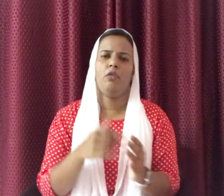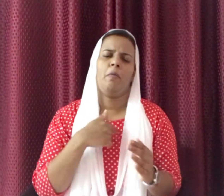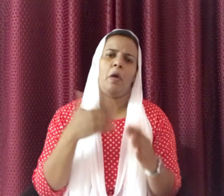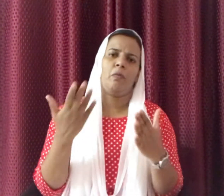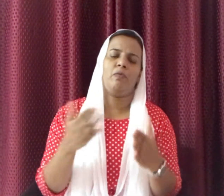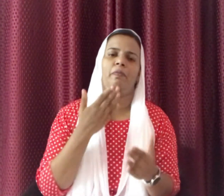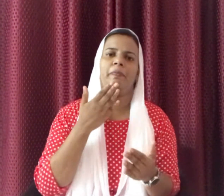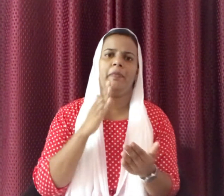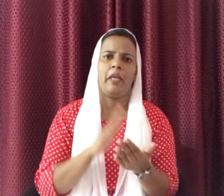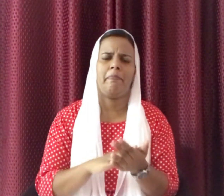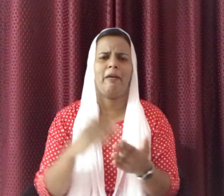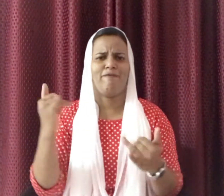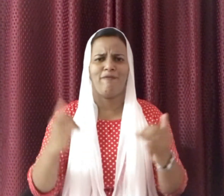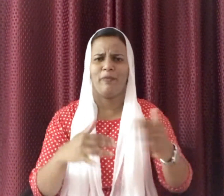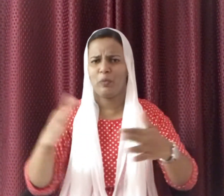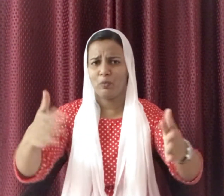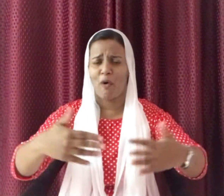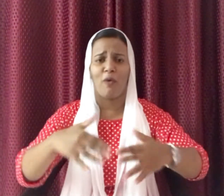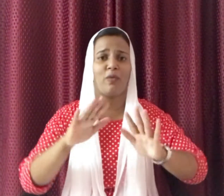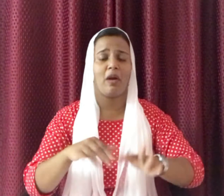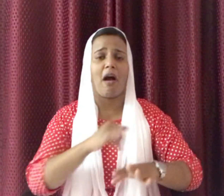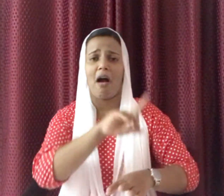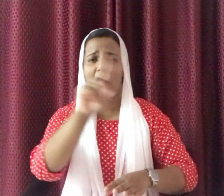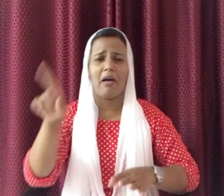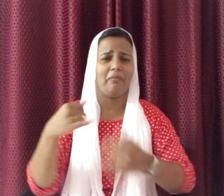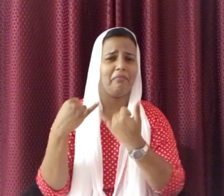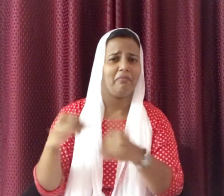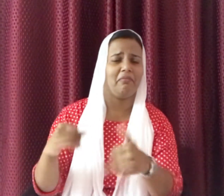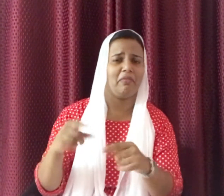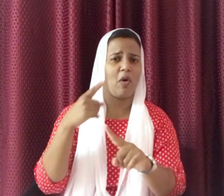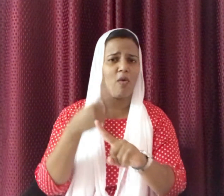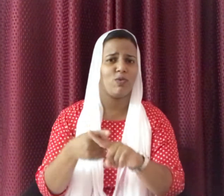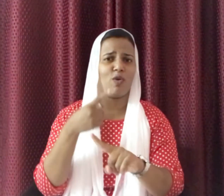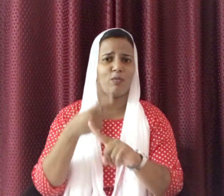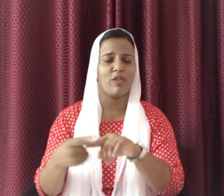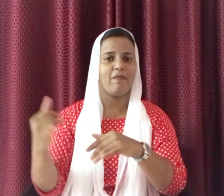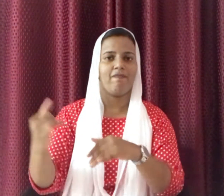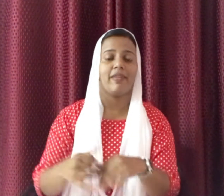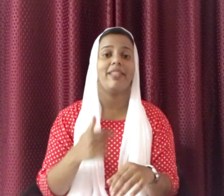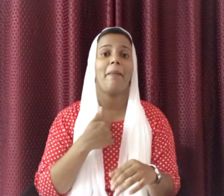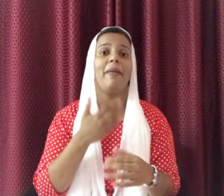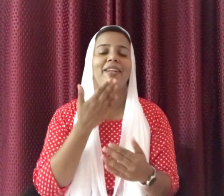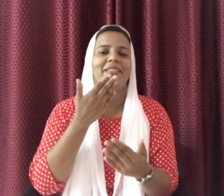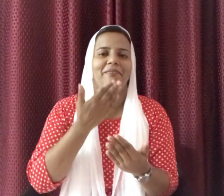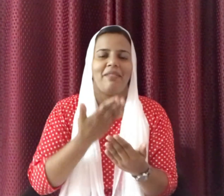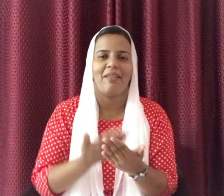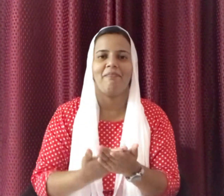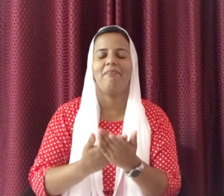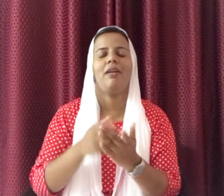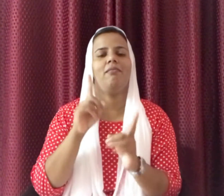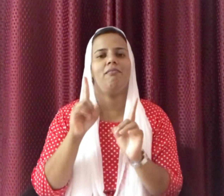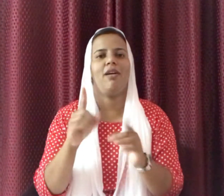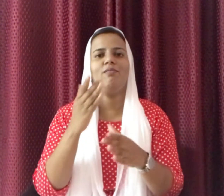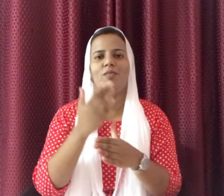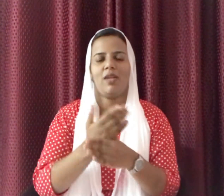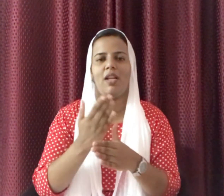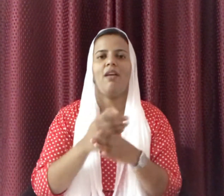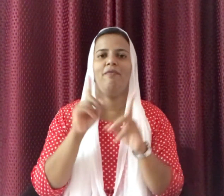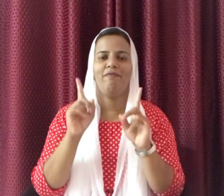എന്നാക്കെ തിന്മകൾ നമ്മുടെ മുൻപിൽ വന്നാലും, ആരൊക്കെ നമുക്ക് നേരെ തിന്മ ചെയ്താലും, നമ്മൾ എന്ത് ചെയ്യുന്നവരായിരിക്കണം? നന്മ മാത്രം ചെയ്യുന്നവരായിരിക്കണം.